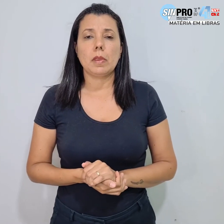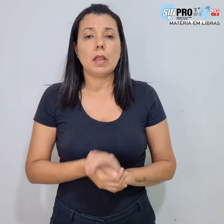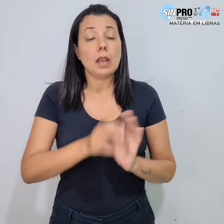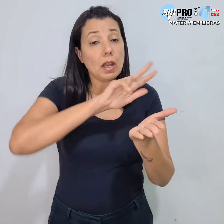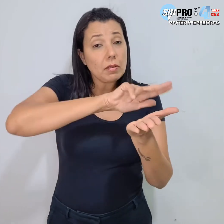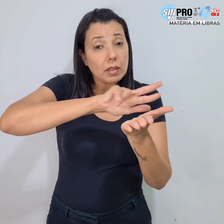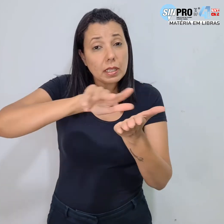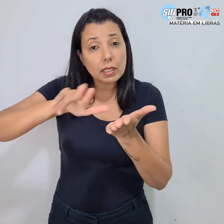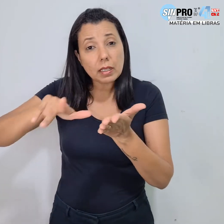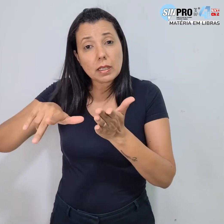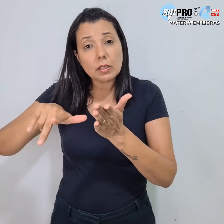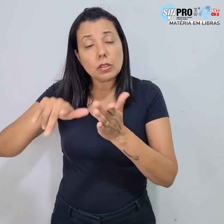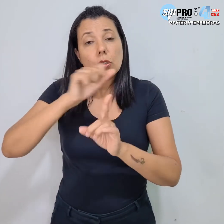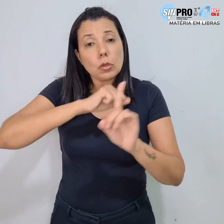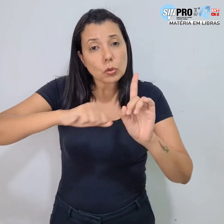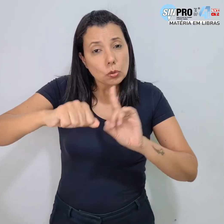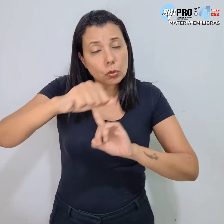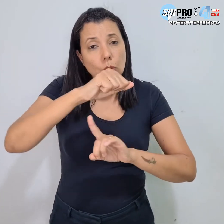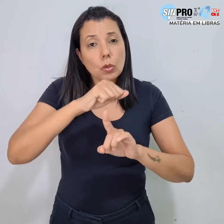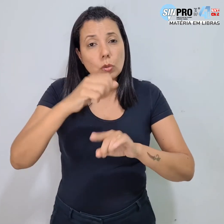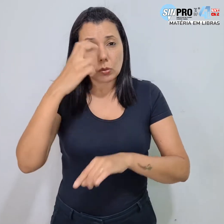o pluralismo sociocultural